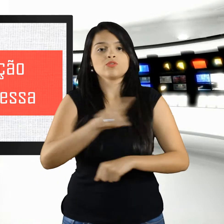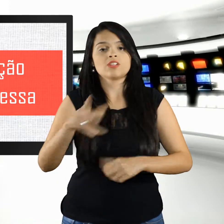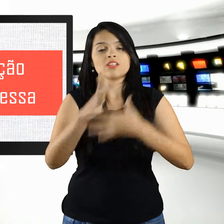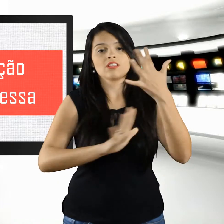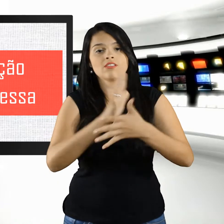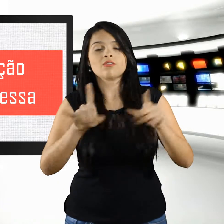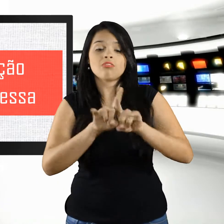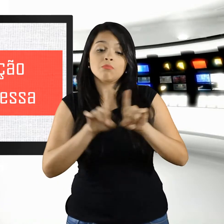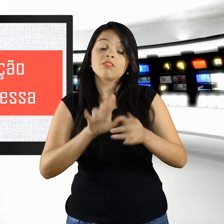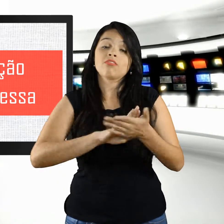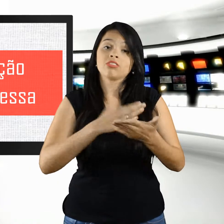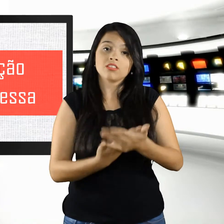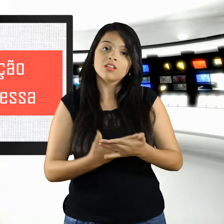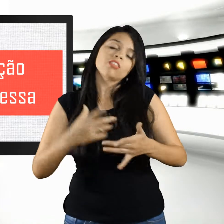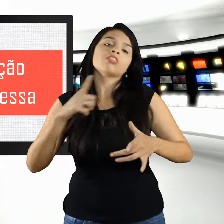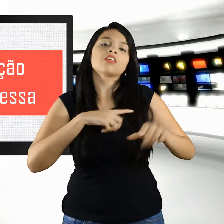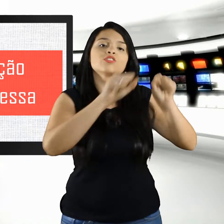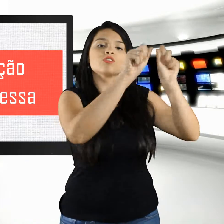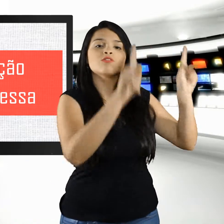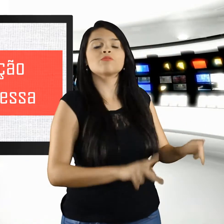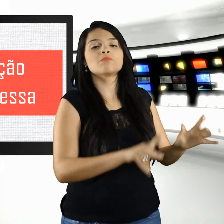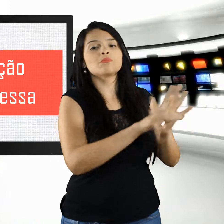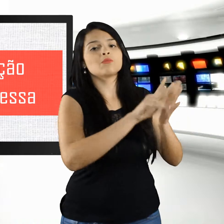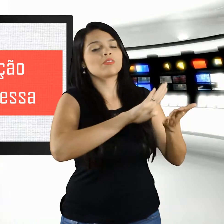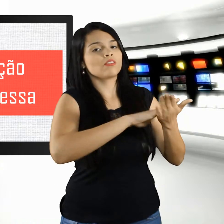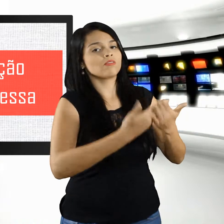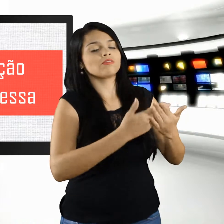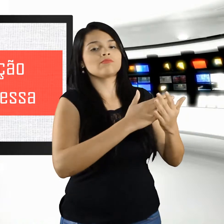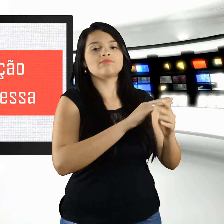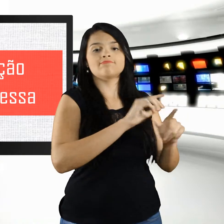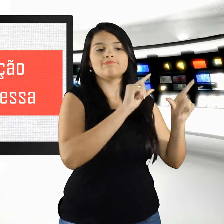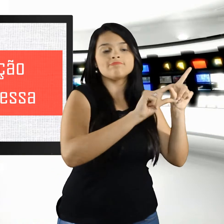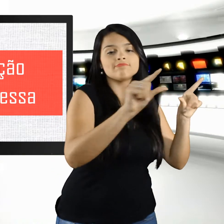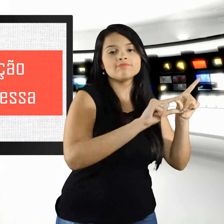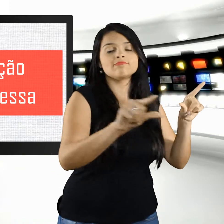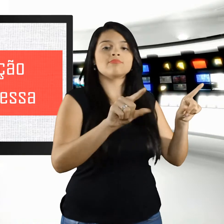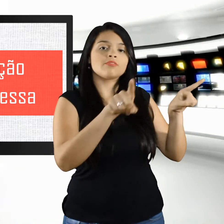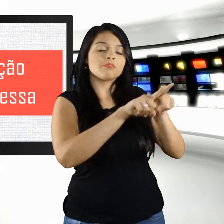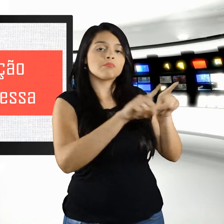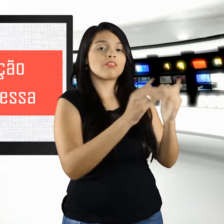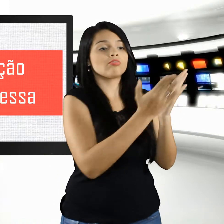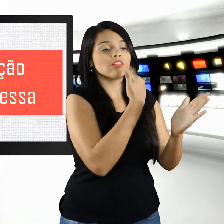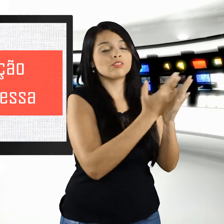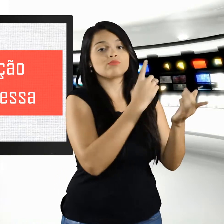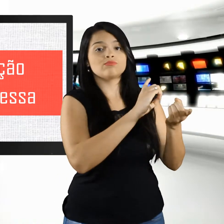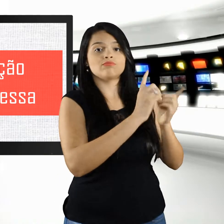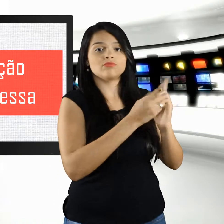da disponibilização de softwares para tradução de Libras, legendas em língua portuguesa, livros didáticos, paradidáticos